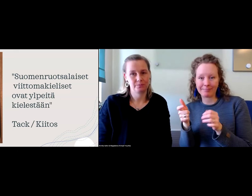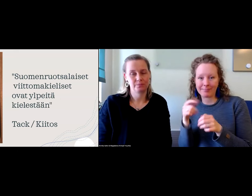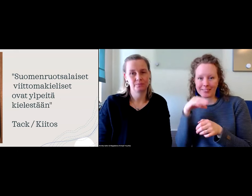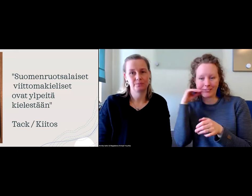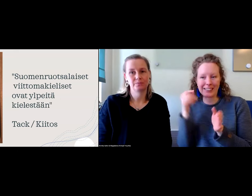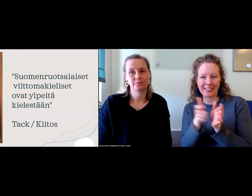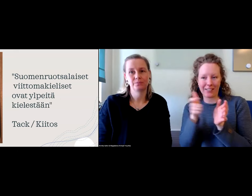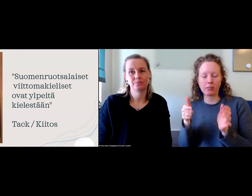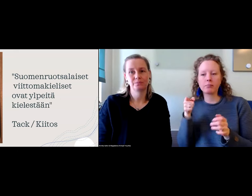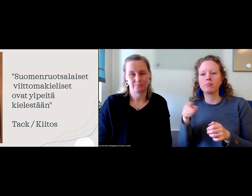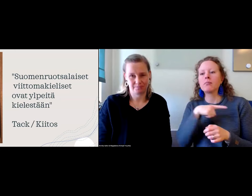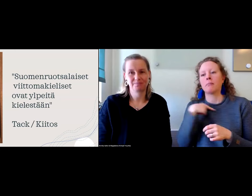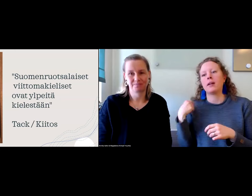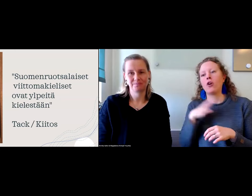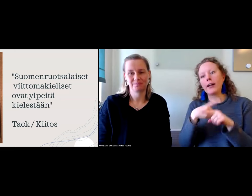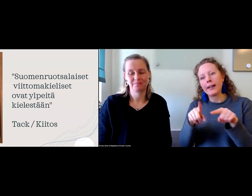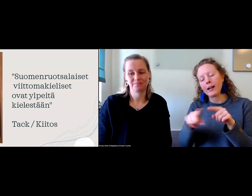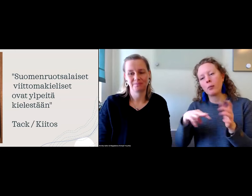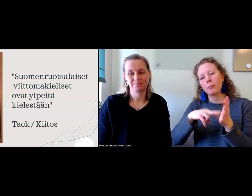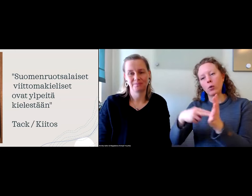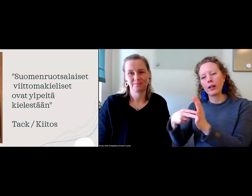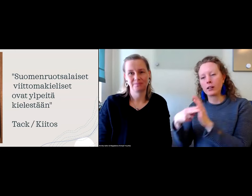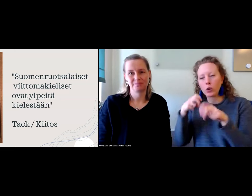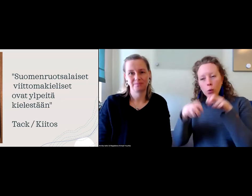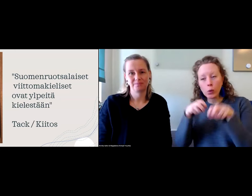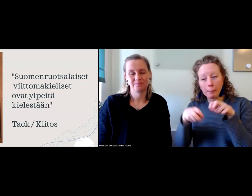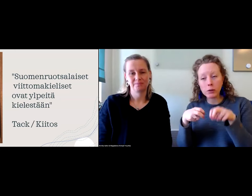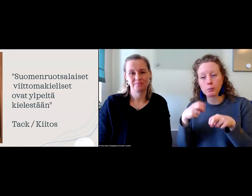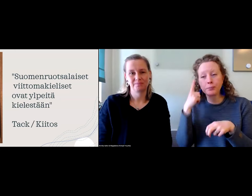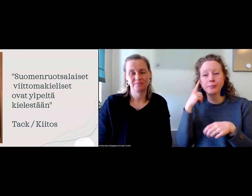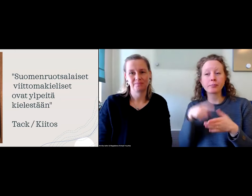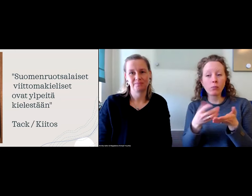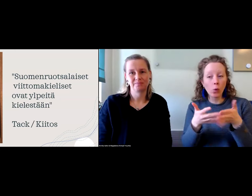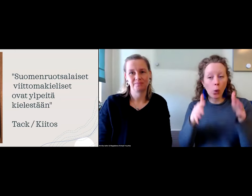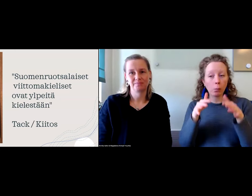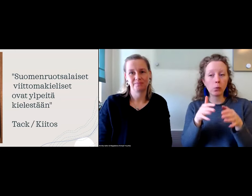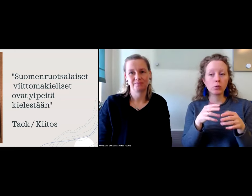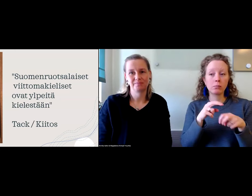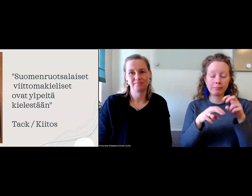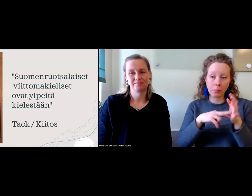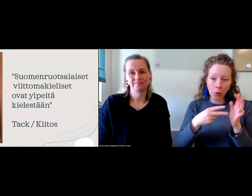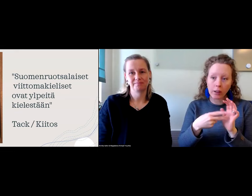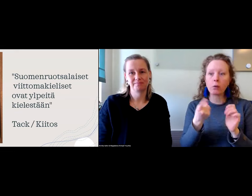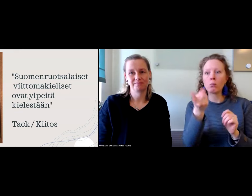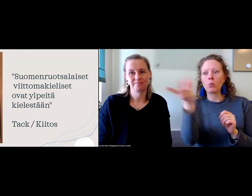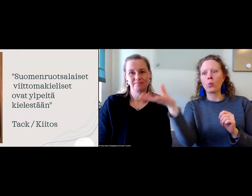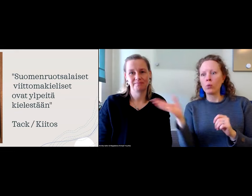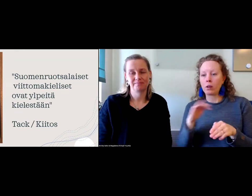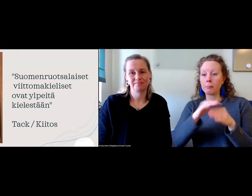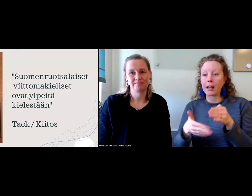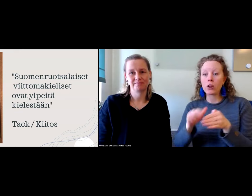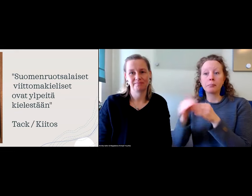niin ruotsinkielisellä viikolla niin meillä on erilaisia tutkimusprojekteja.